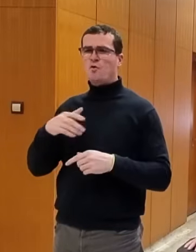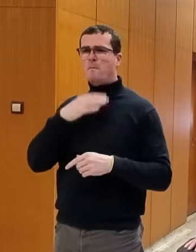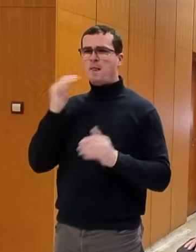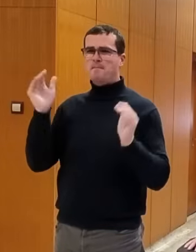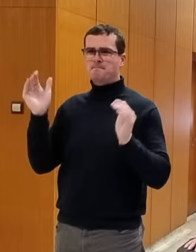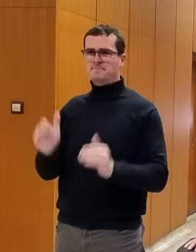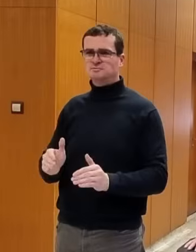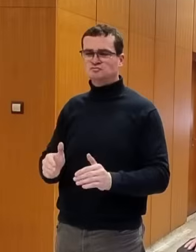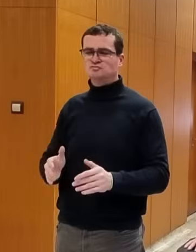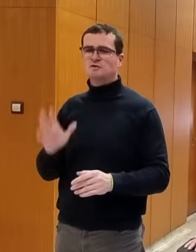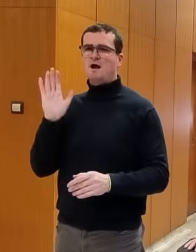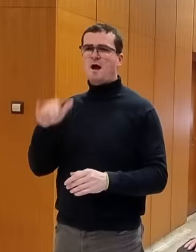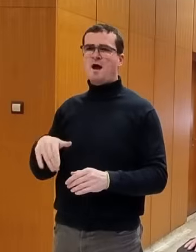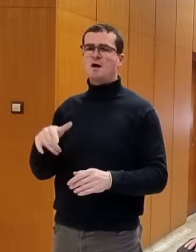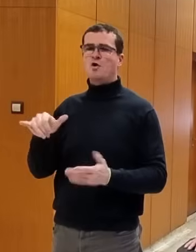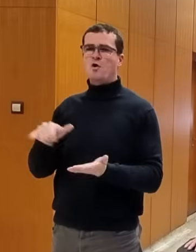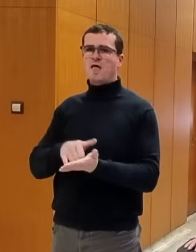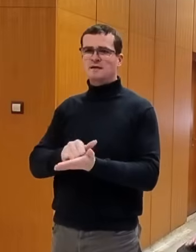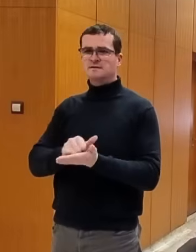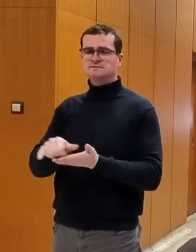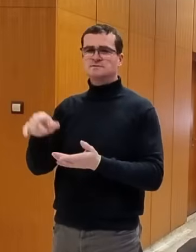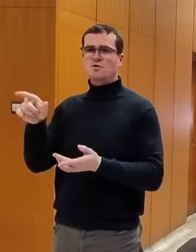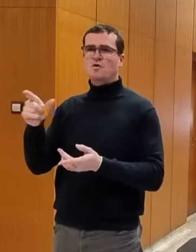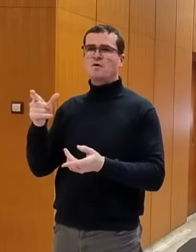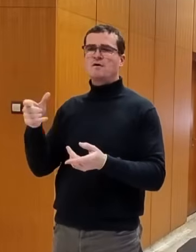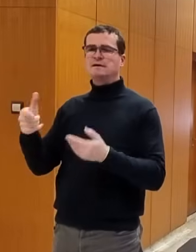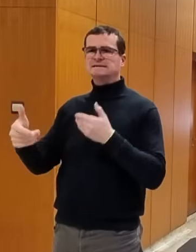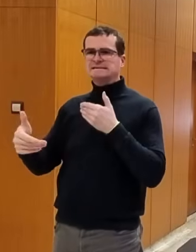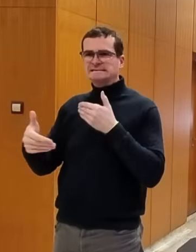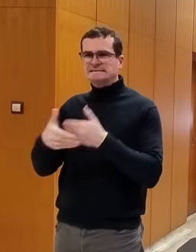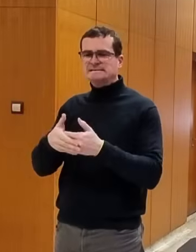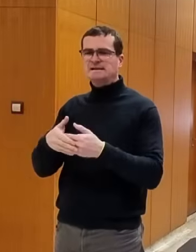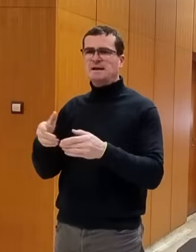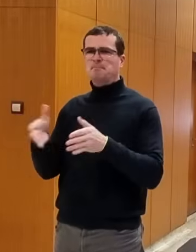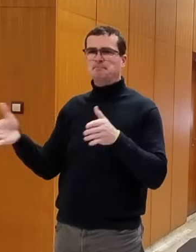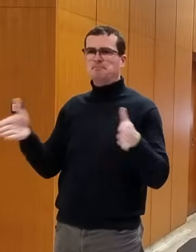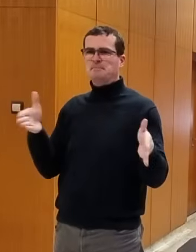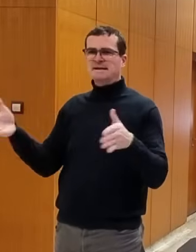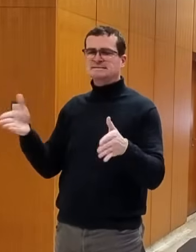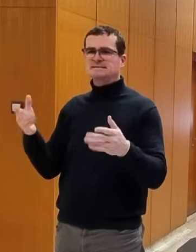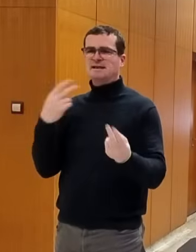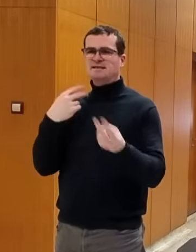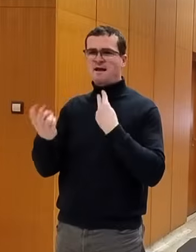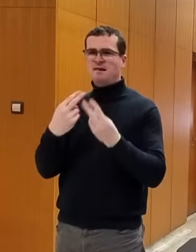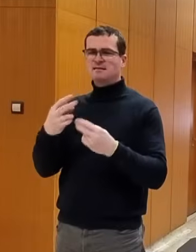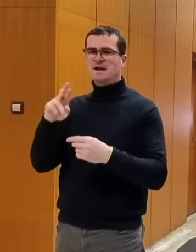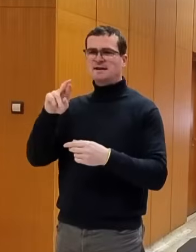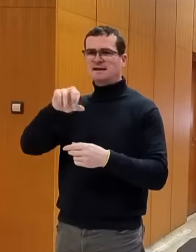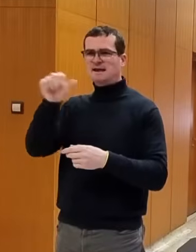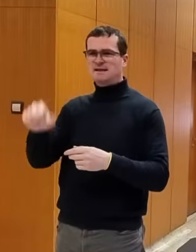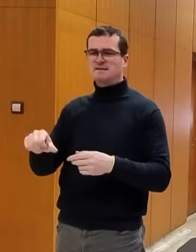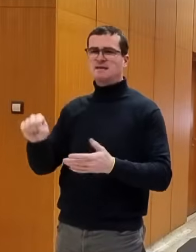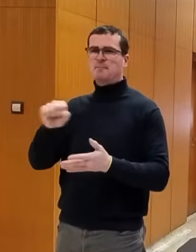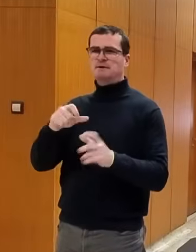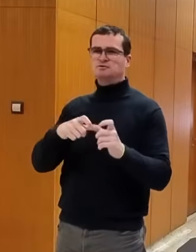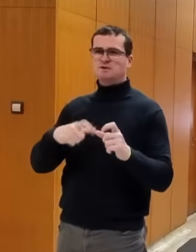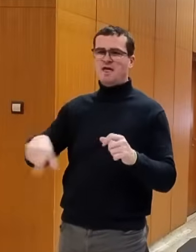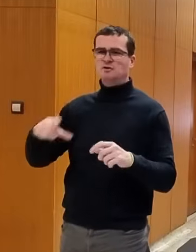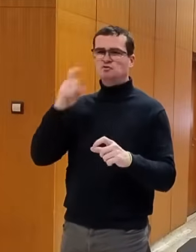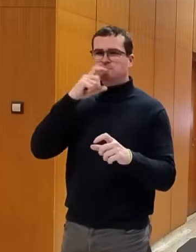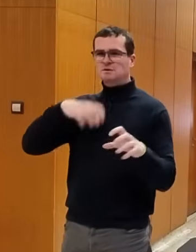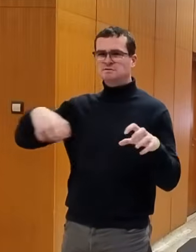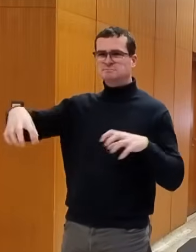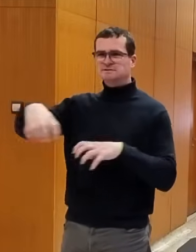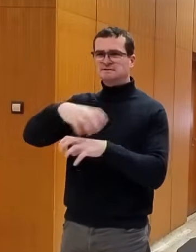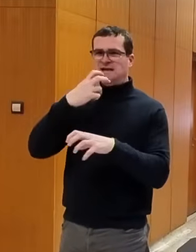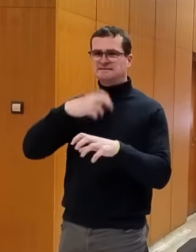mnoho menší ako letisko, ktoré je vtesnané obuvákom medzi diaľnicu alebo R1, mesto Sliač, Banskú